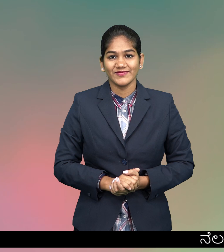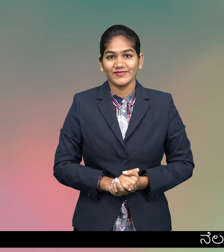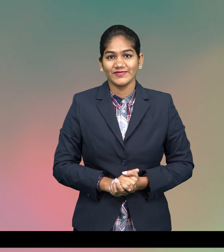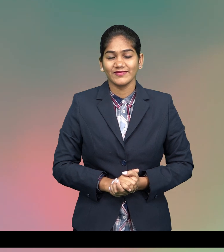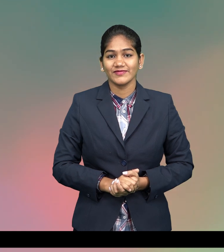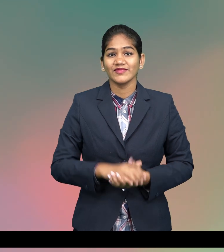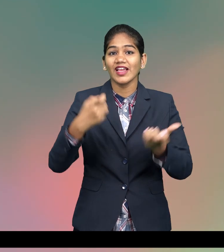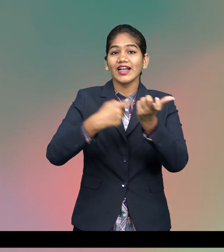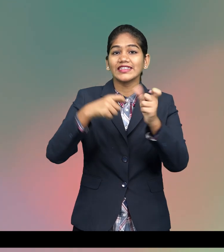ಪರಿಹಾರ.